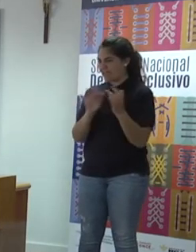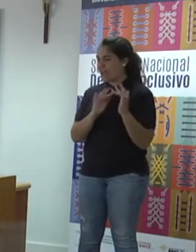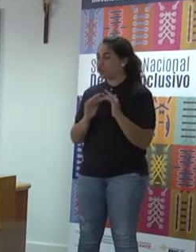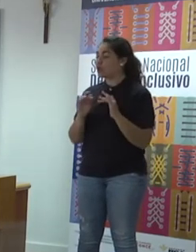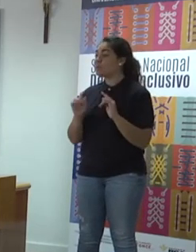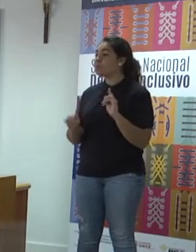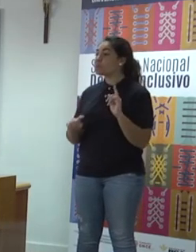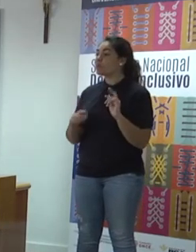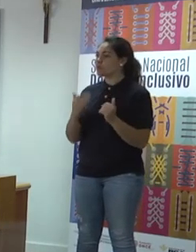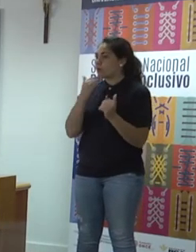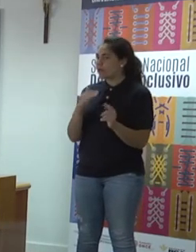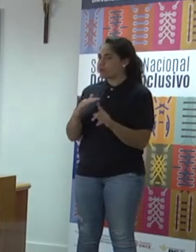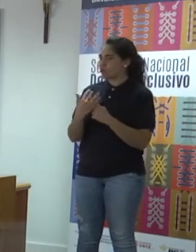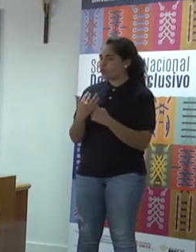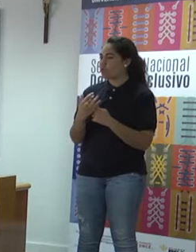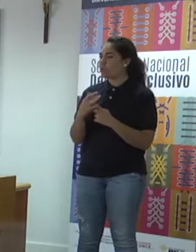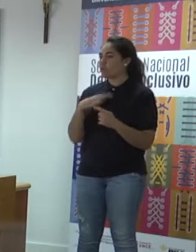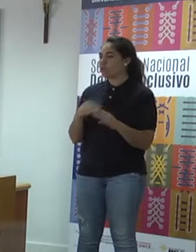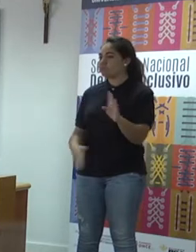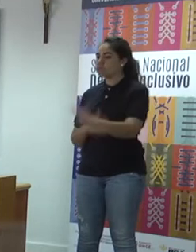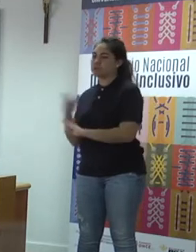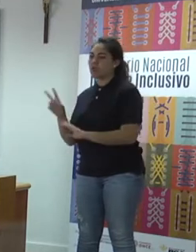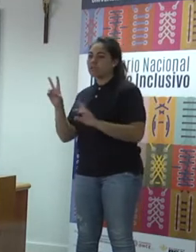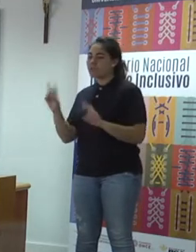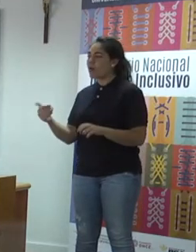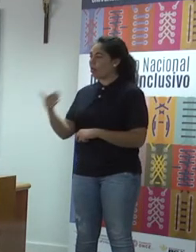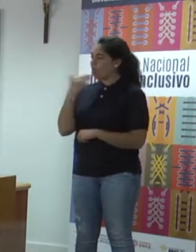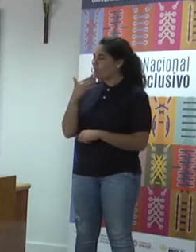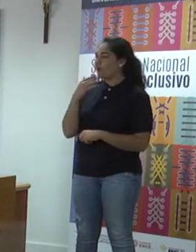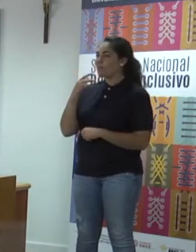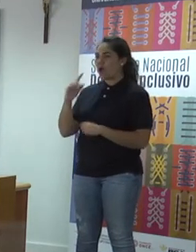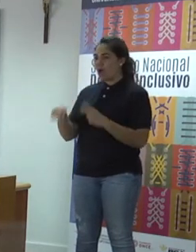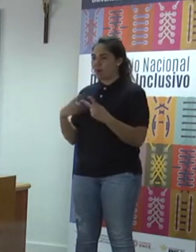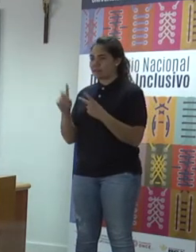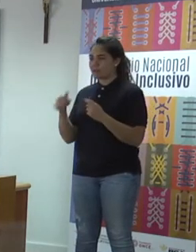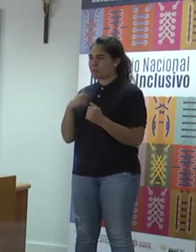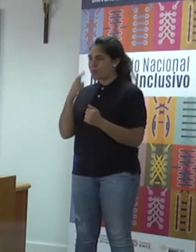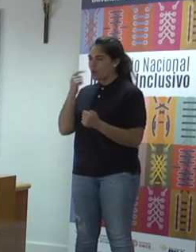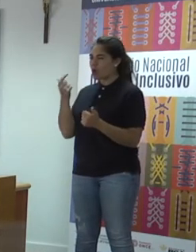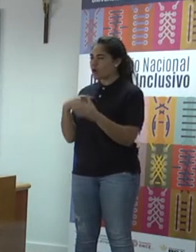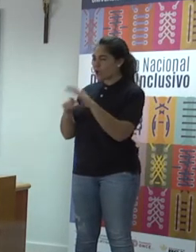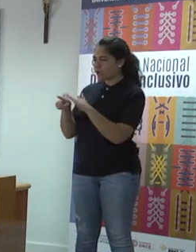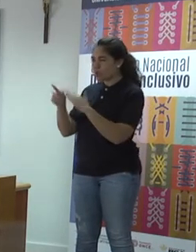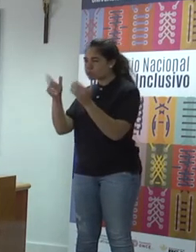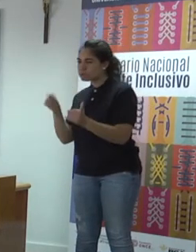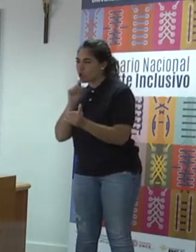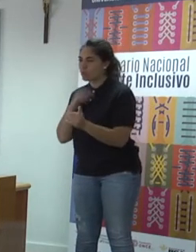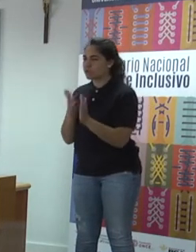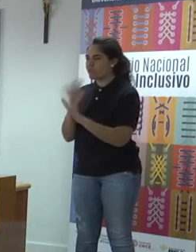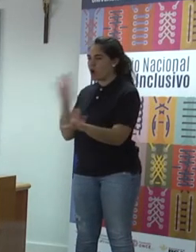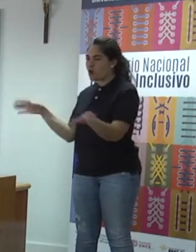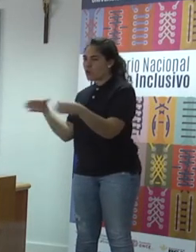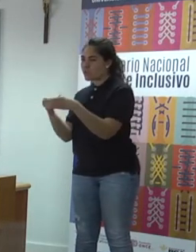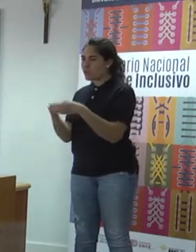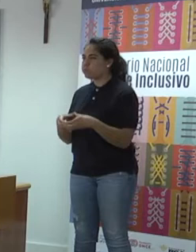mundo pues muy bonito, que es el del alto rendimiento, pero también desde la vista de la gestión, ¿no?, de poder gestionar un equipo que va a unos